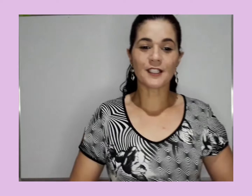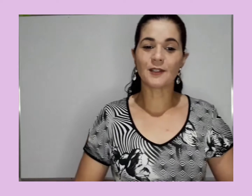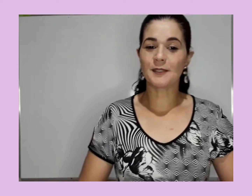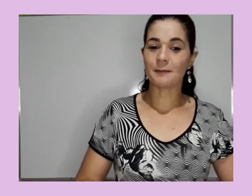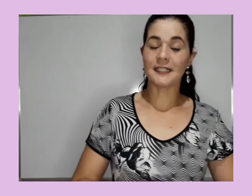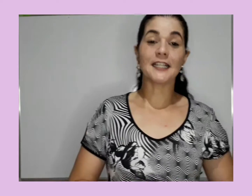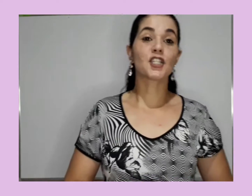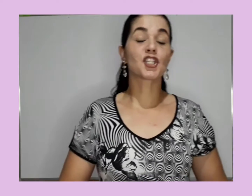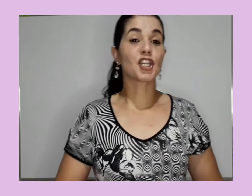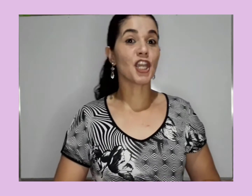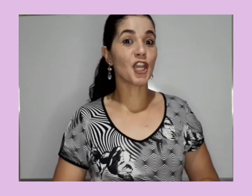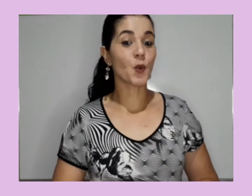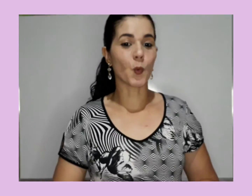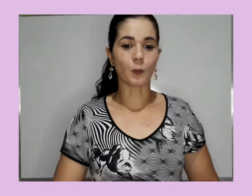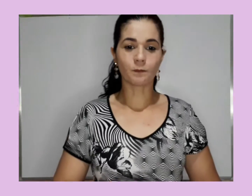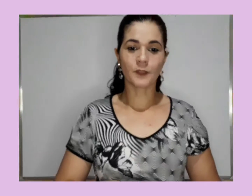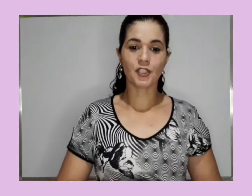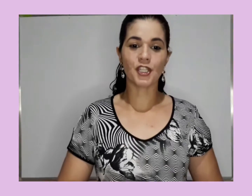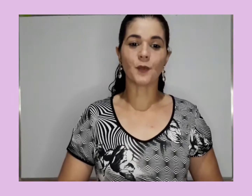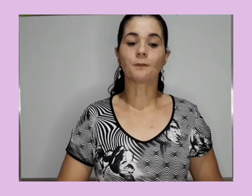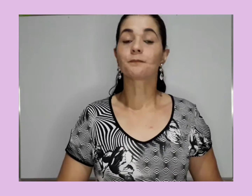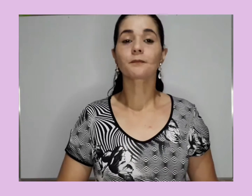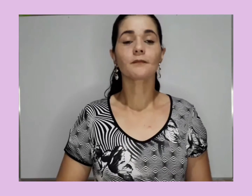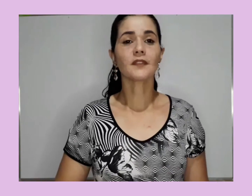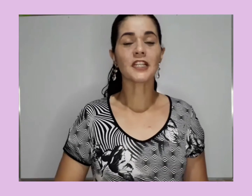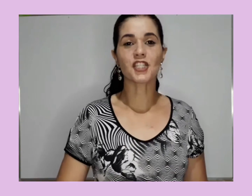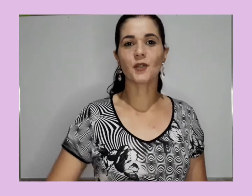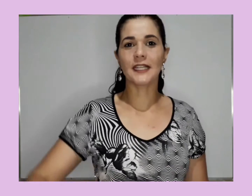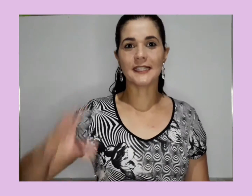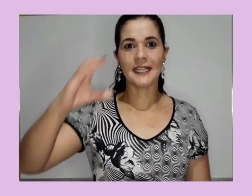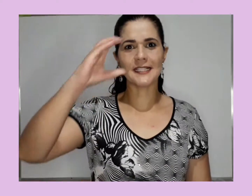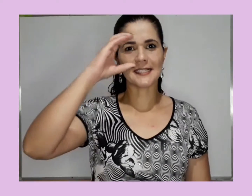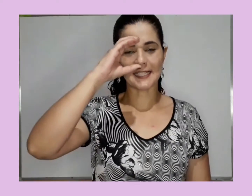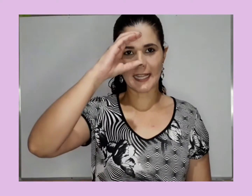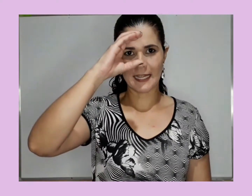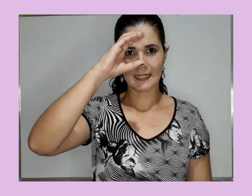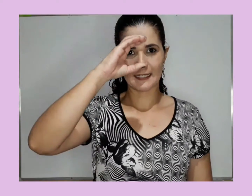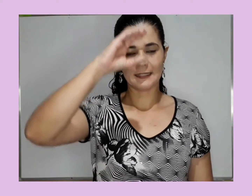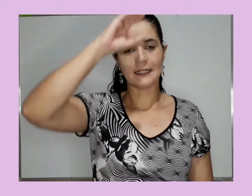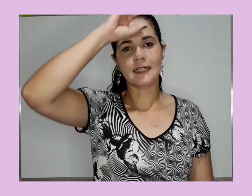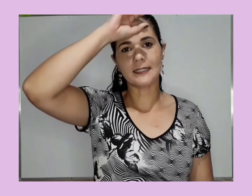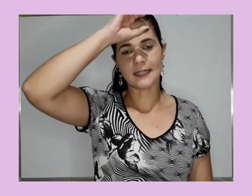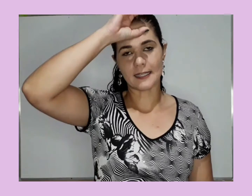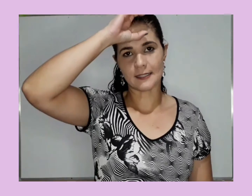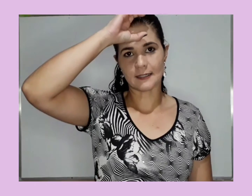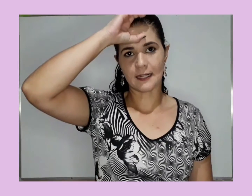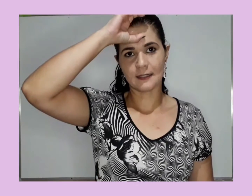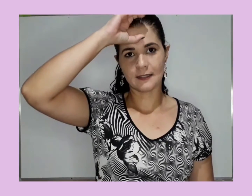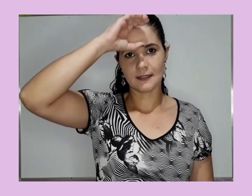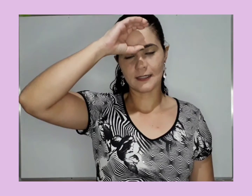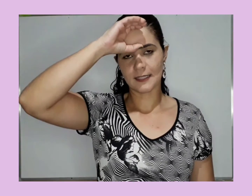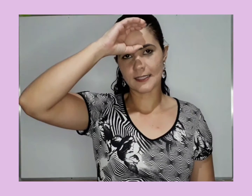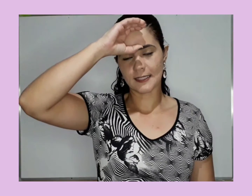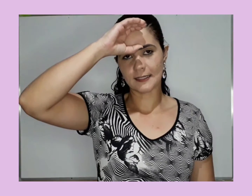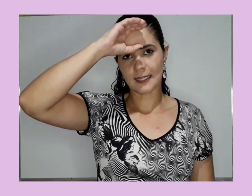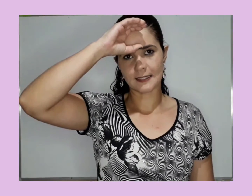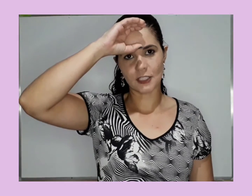vamos aprender tio. Tio. Tio, a letrinha C, tá na testa, tá? Letrinha C na testa,